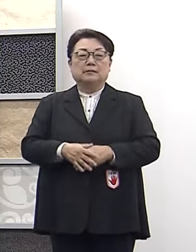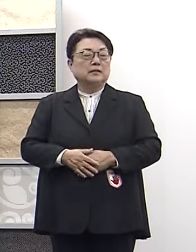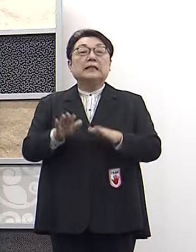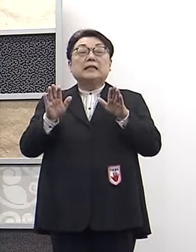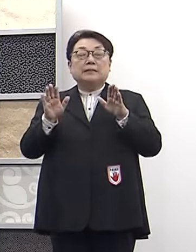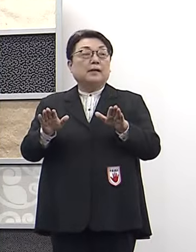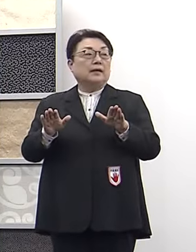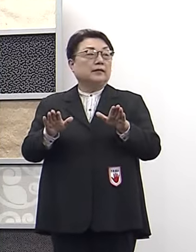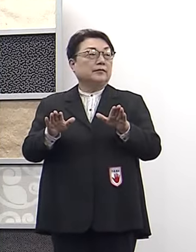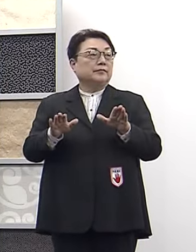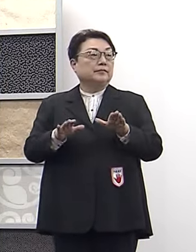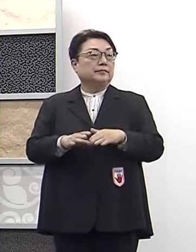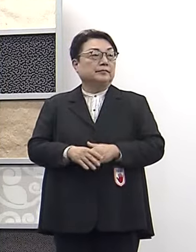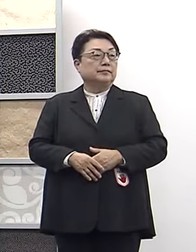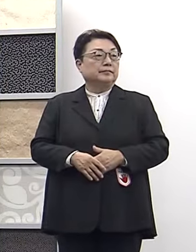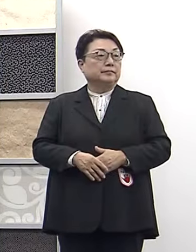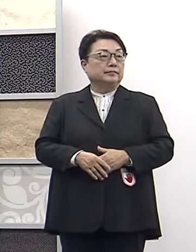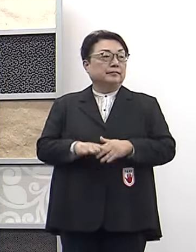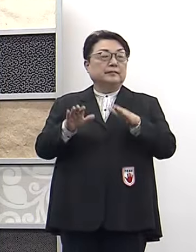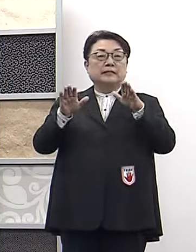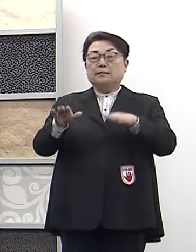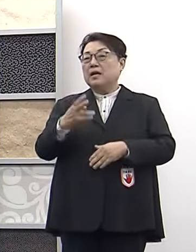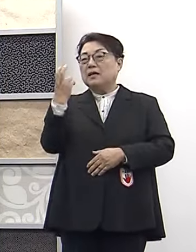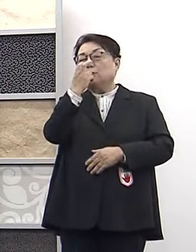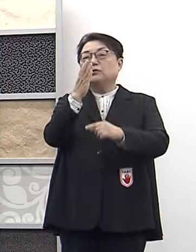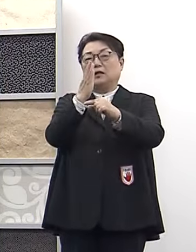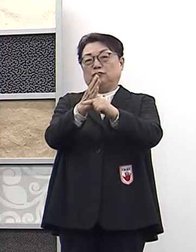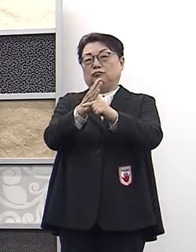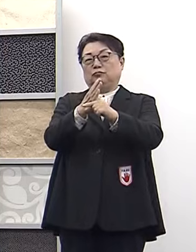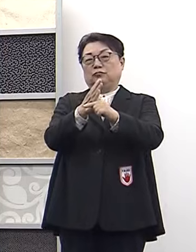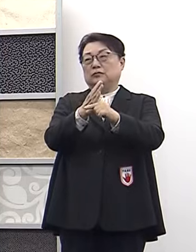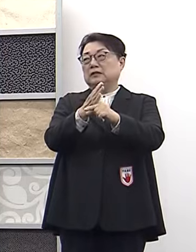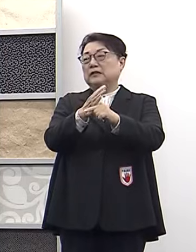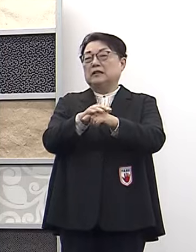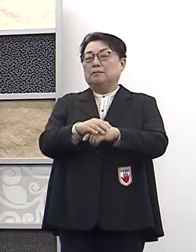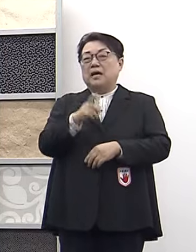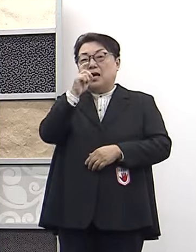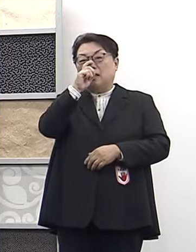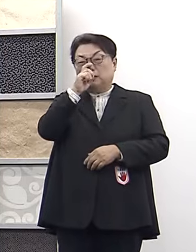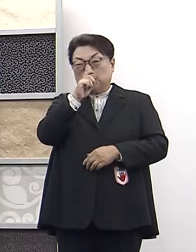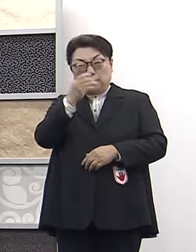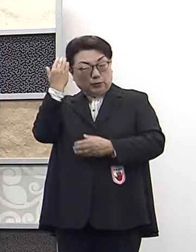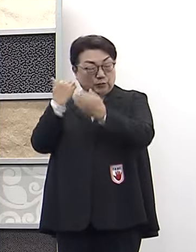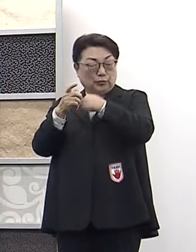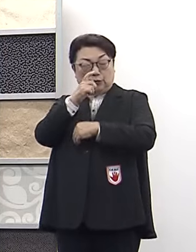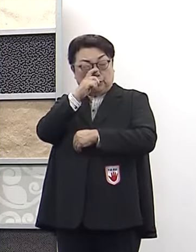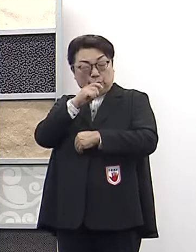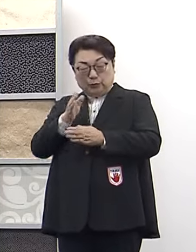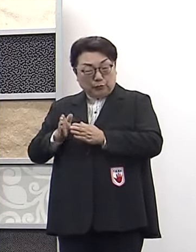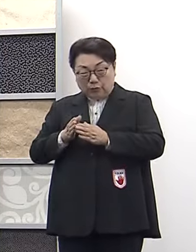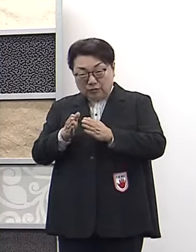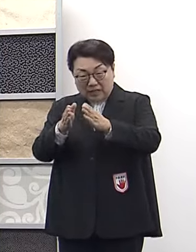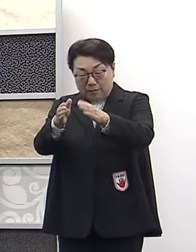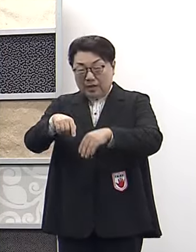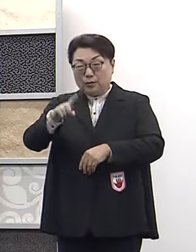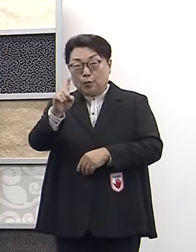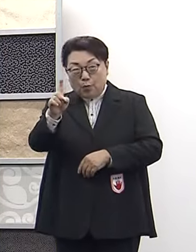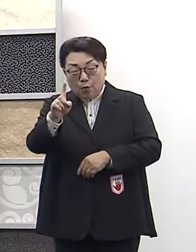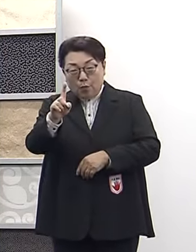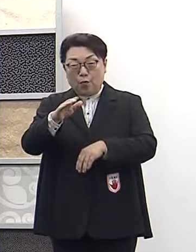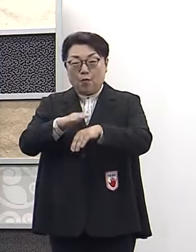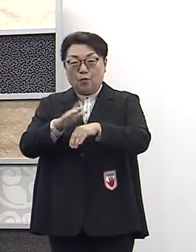るんでしたっけね、調査中でね、 はい、そうです、 今調査をして、そもそも旧登山道のかつてのあり方どうだったのかとか、そ